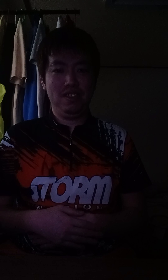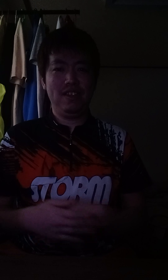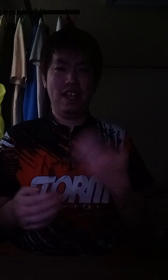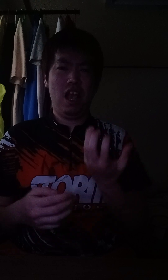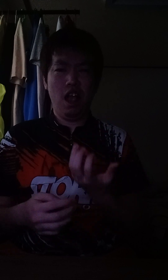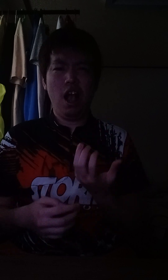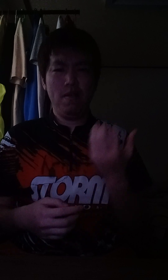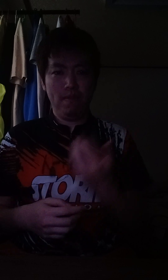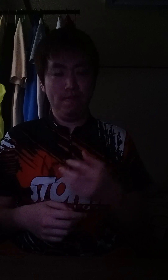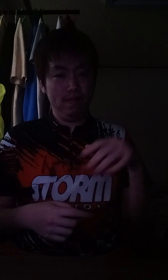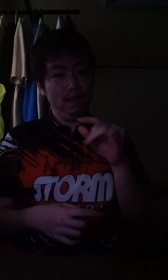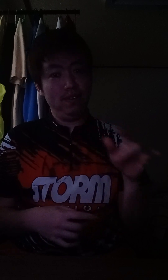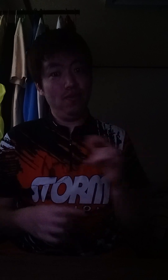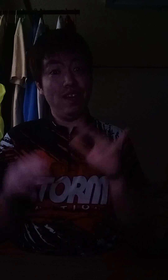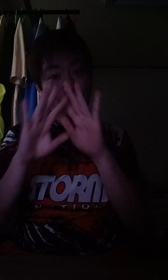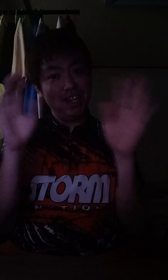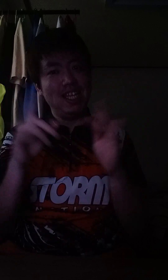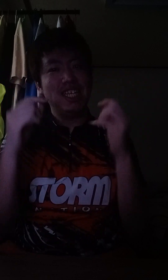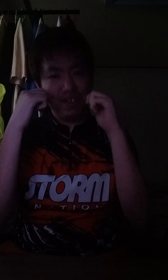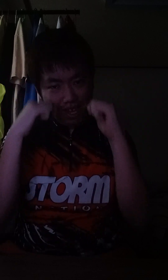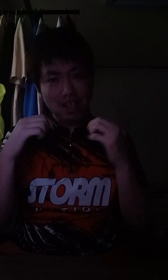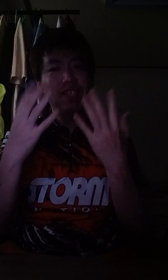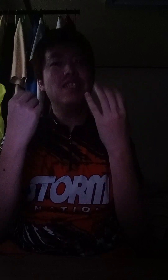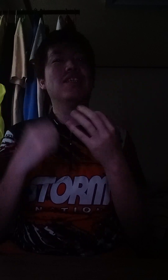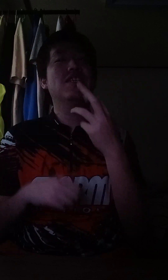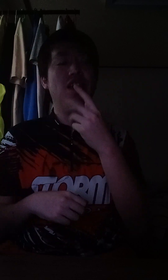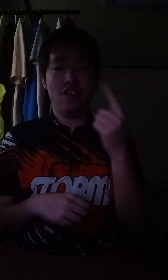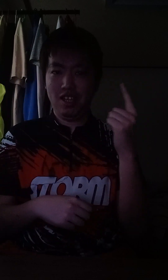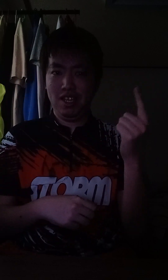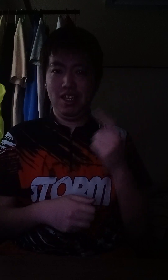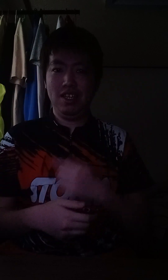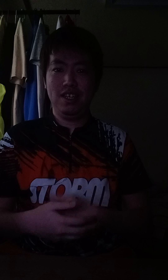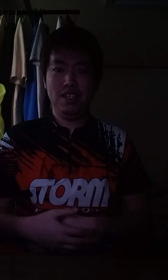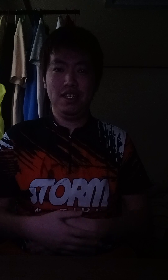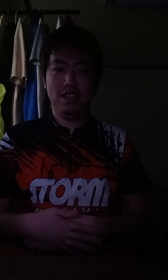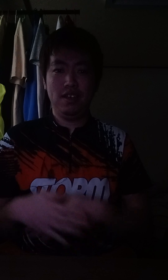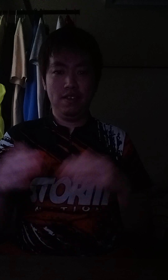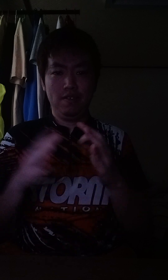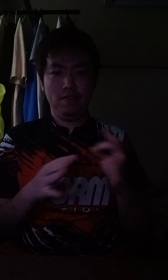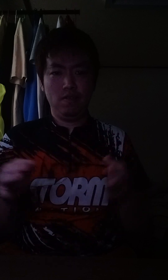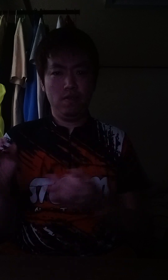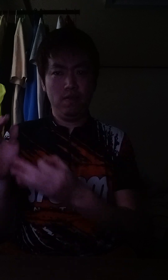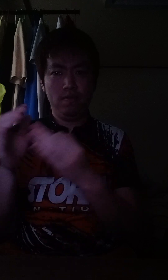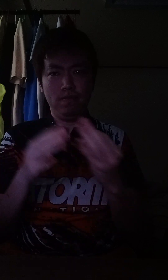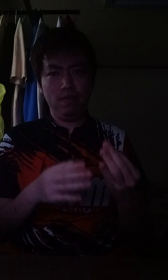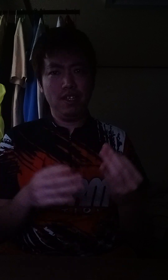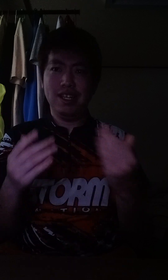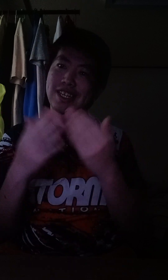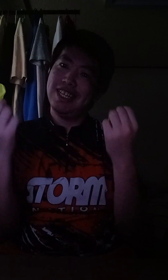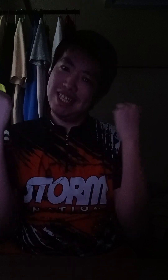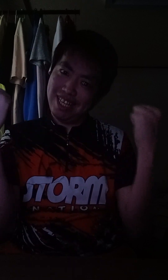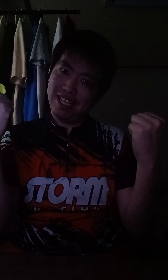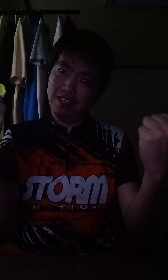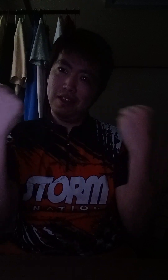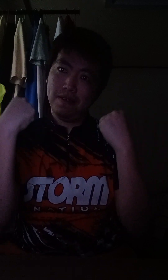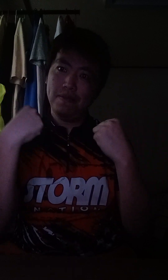아프지만 항상 밝고 애교 많은 승현이. 그런 승현이에게서 엄마는 오늘도 힘을 얻습니다.